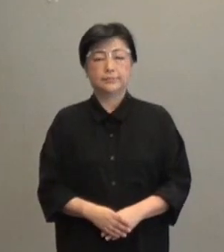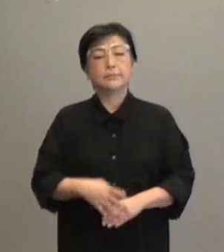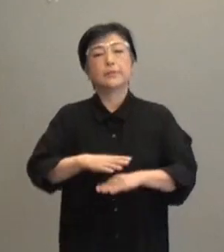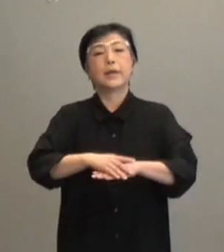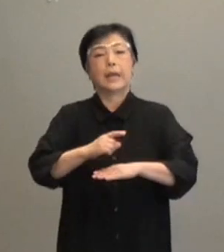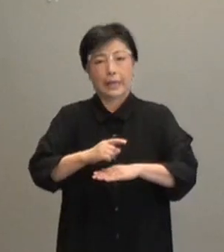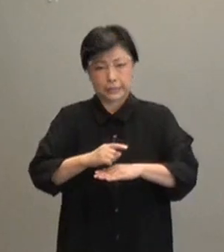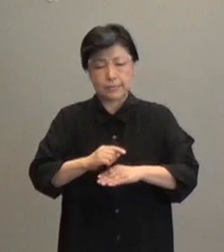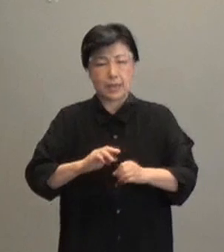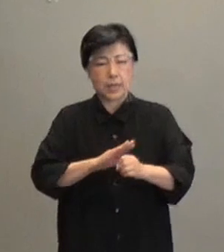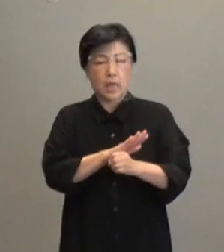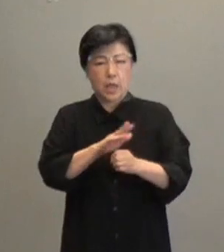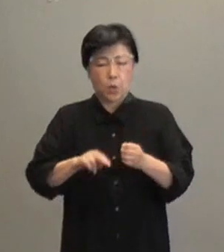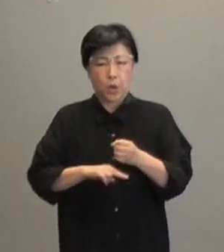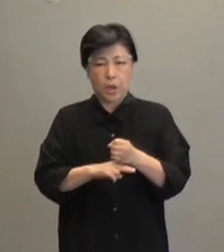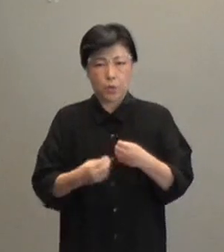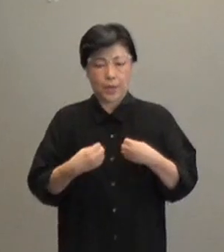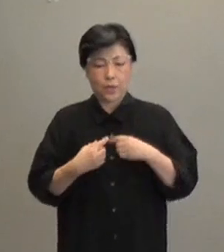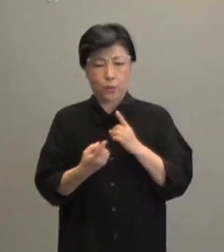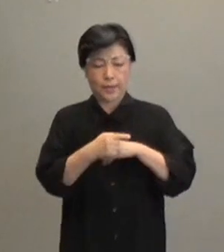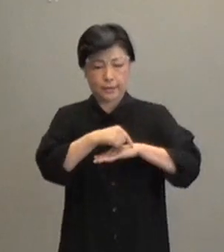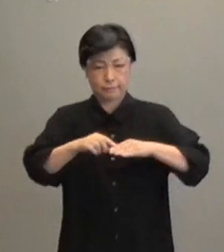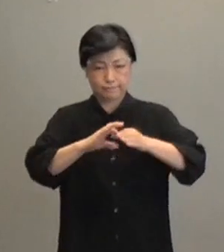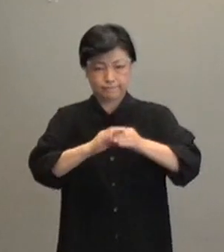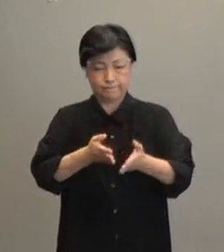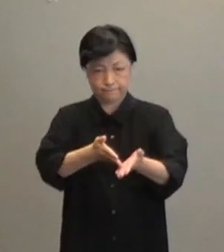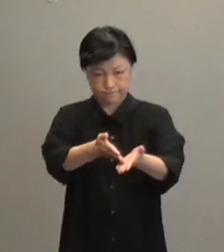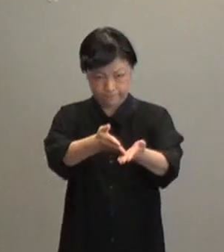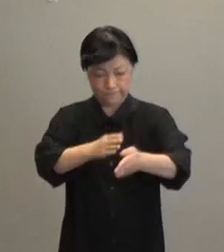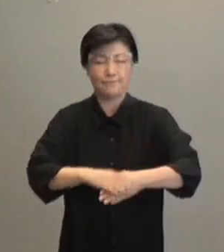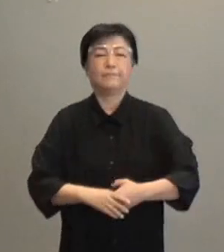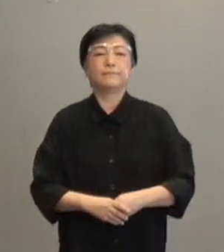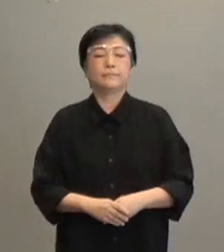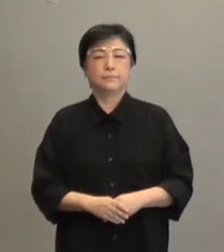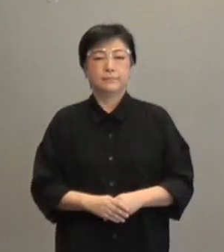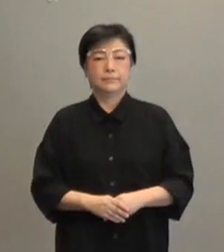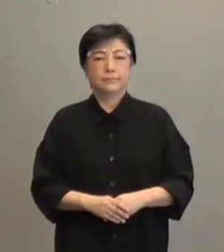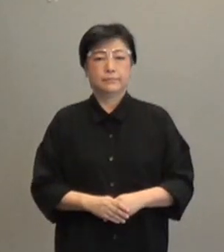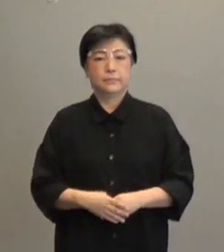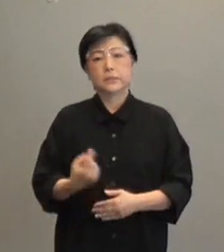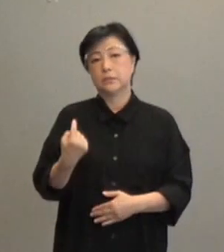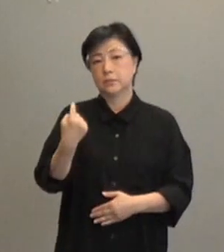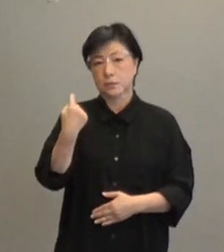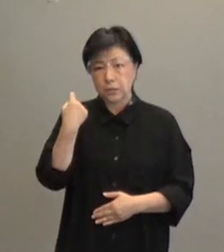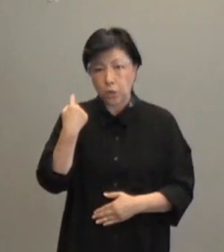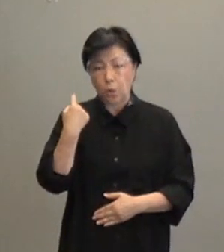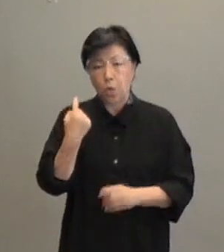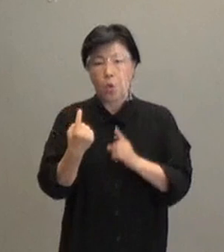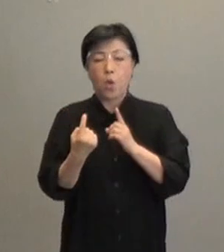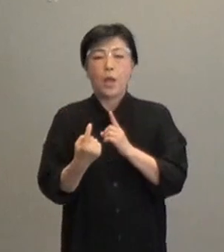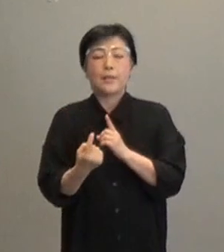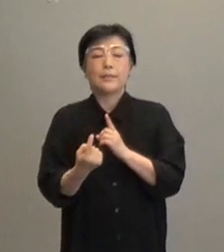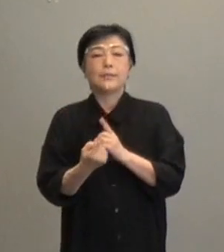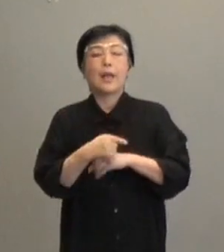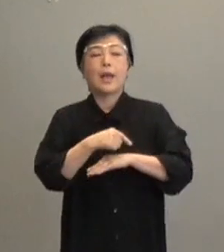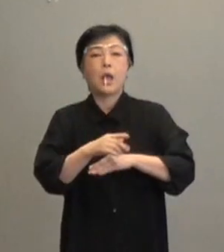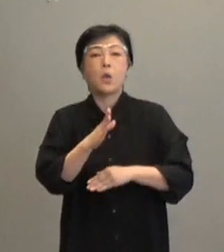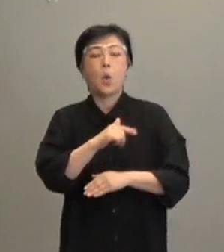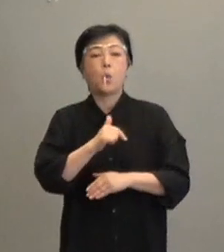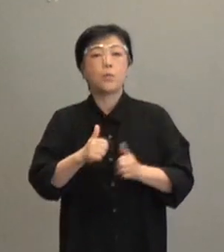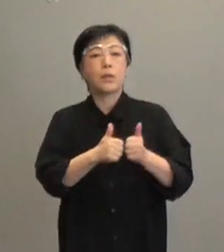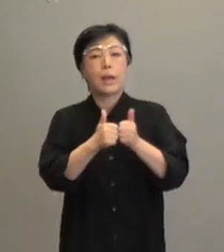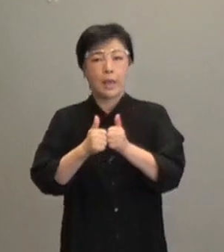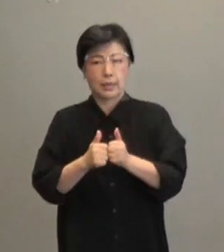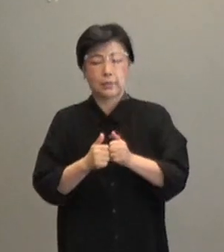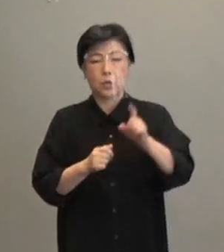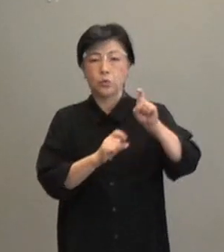はじめに新型コロナウイルス感染症対策についてお話をいたします。昨日対策本部会議を開催し、